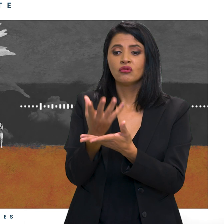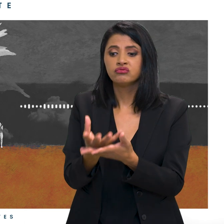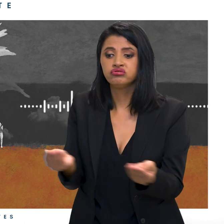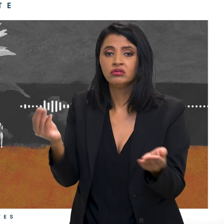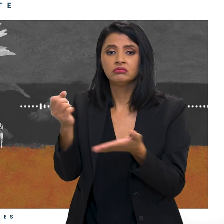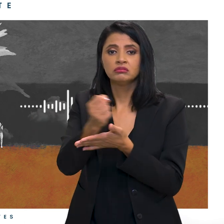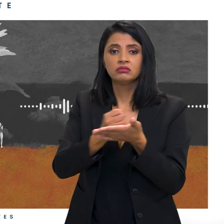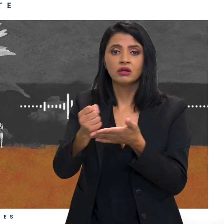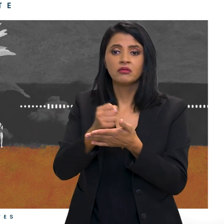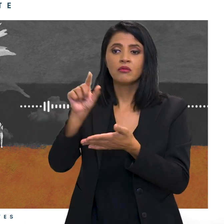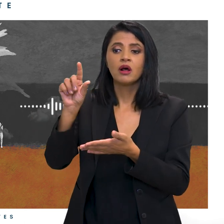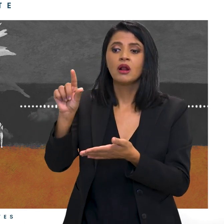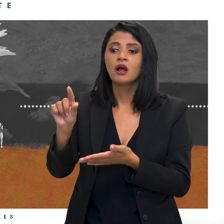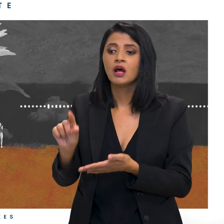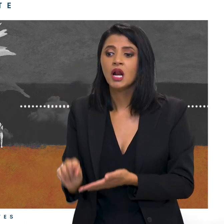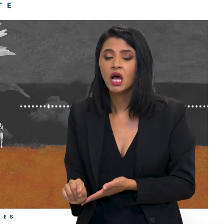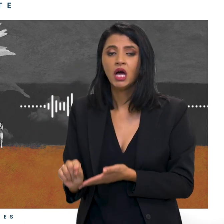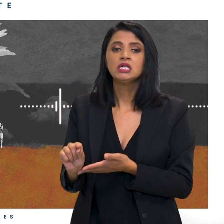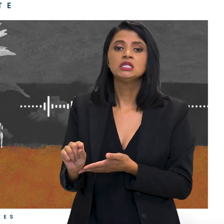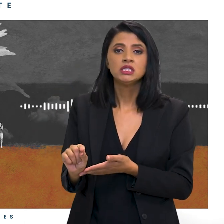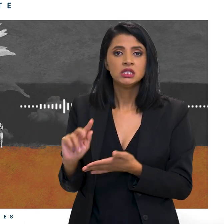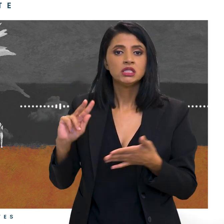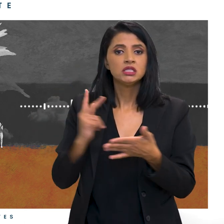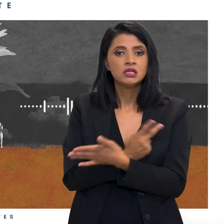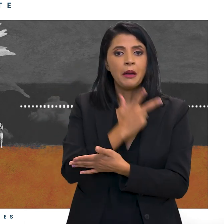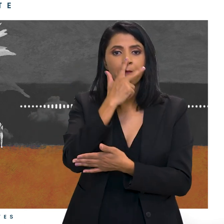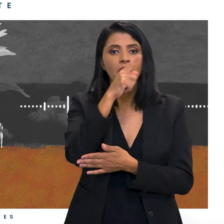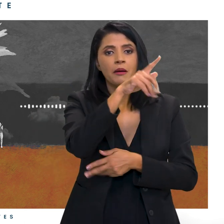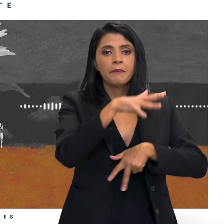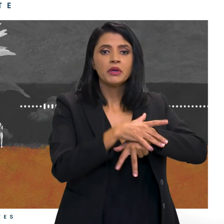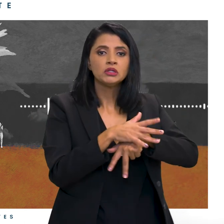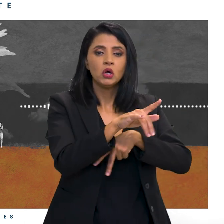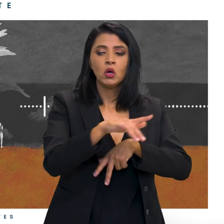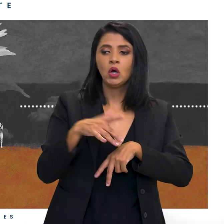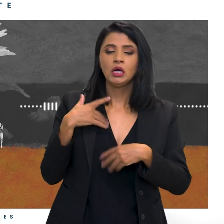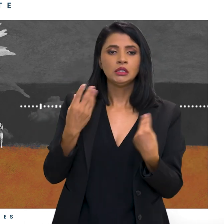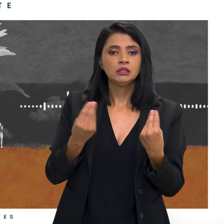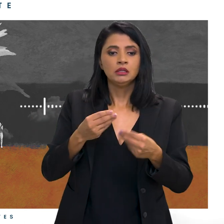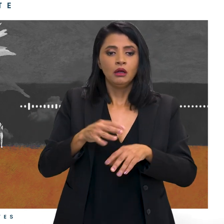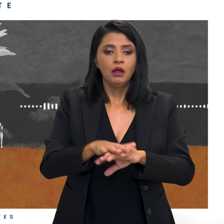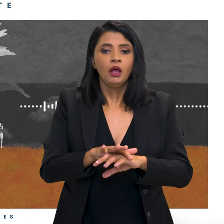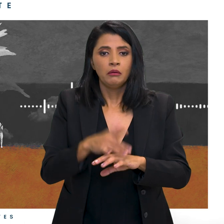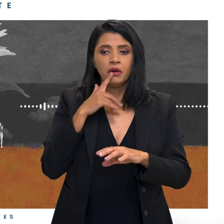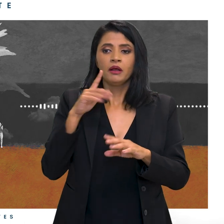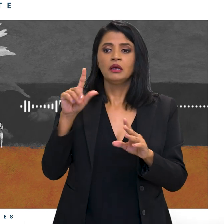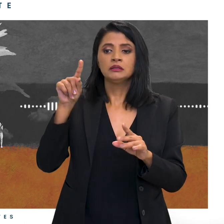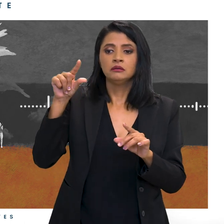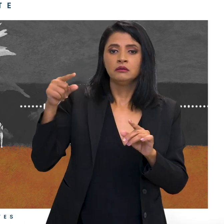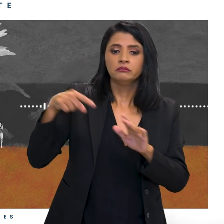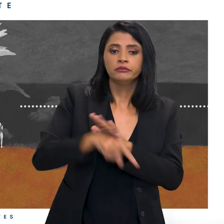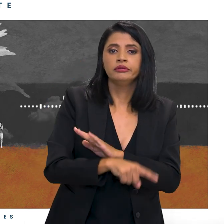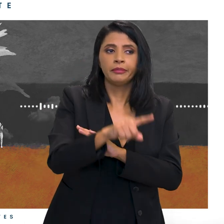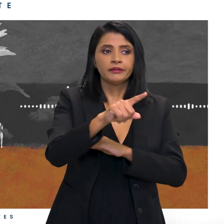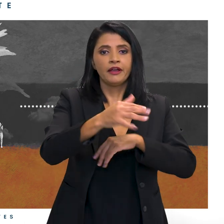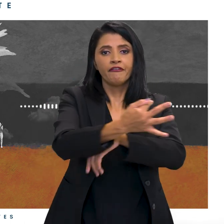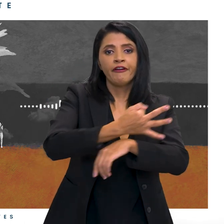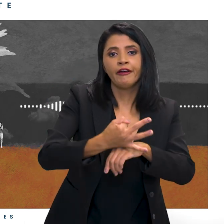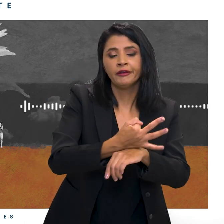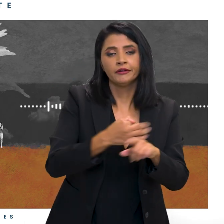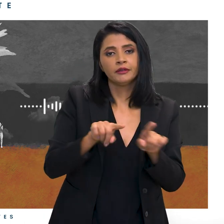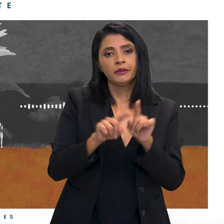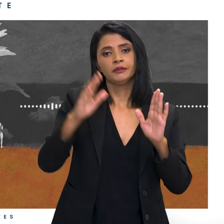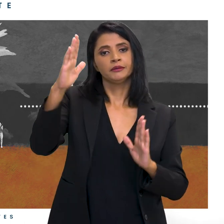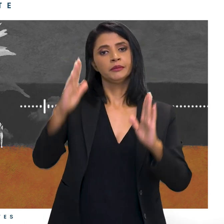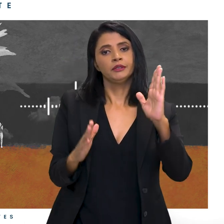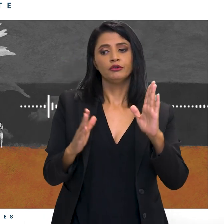acontece o desabastecimento de medicamentos. Quando isso acontece, parece que o paciente, que a doença entrou em remissão ou que ela entrou de